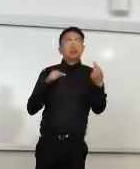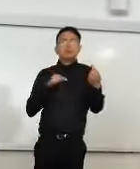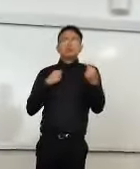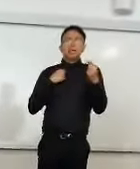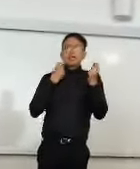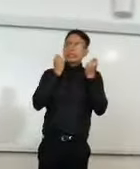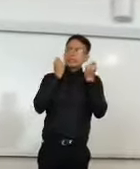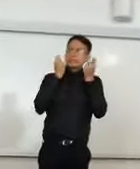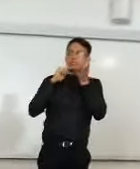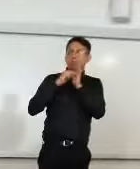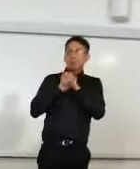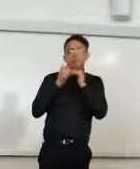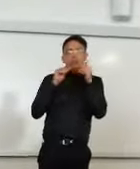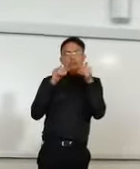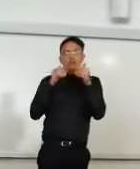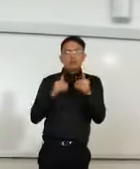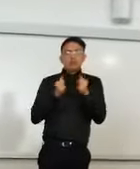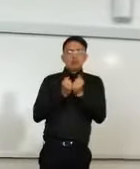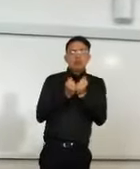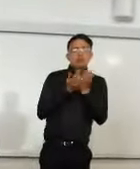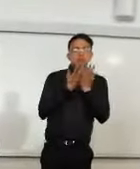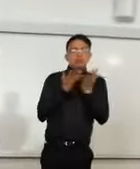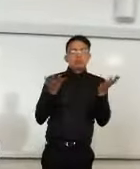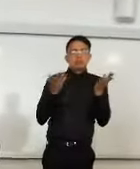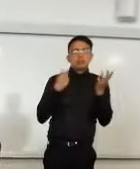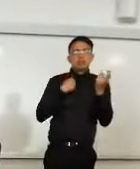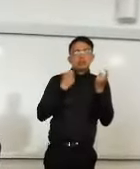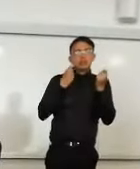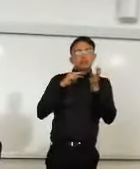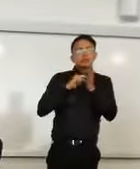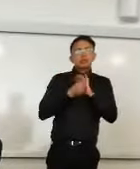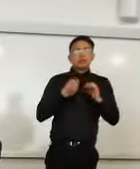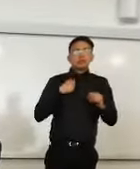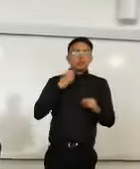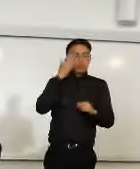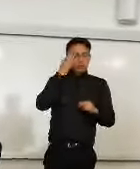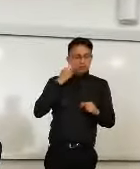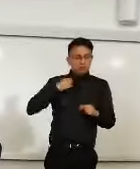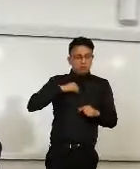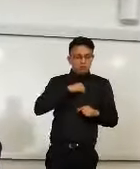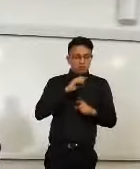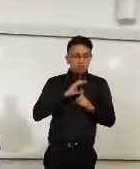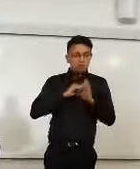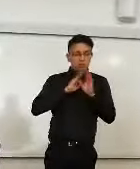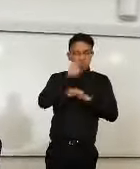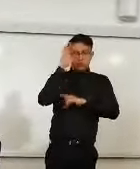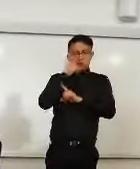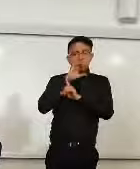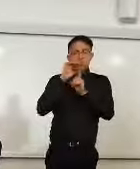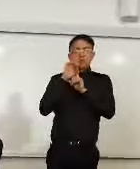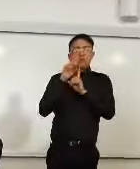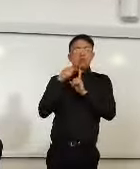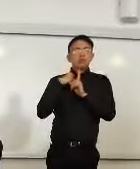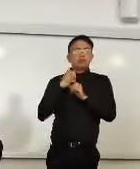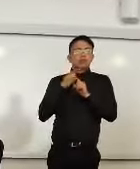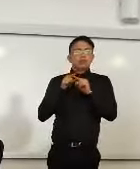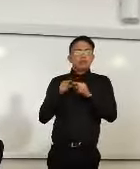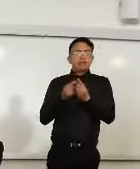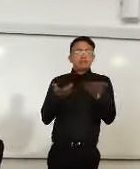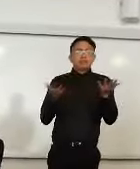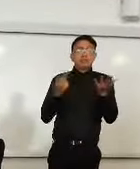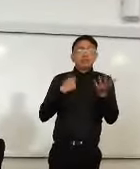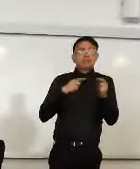de la discapacidad muy diversa, muy diversa, y culturalmente somos muy diversos, y eso hace un poquito más complejo el ejercicio,